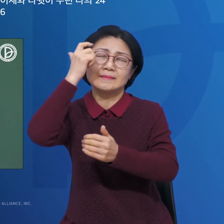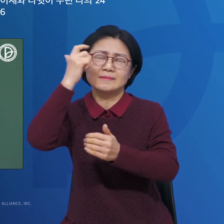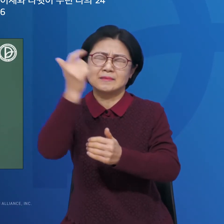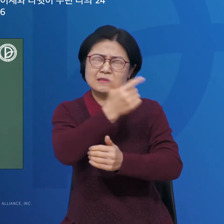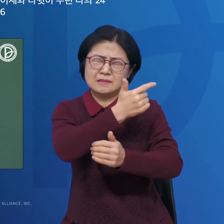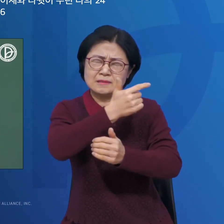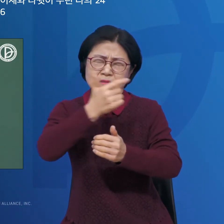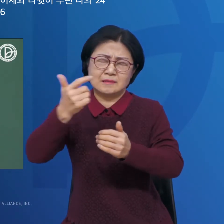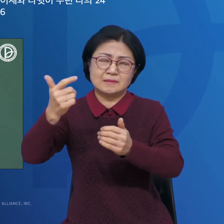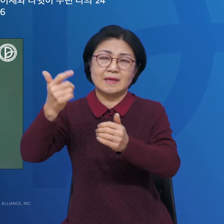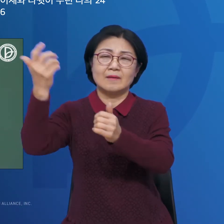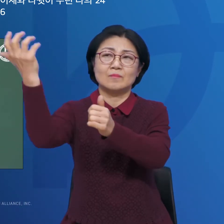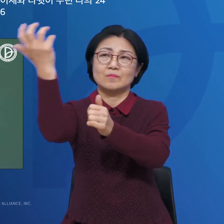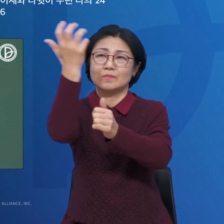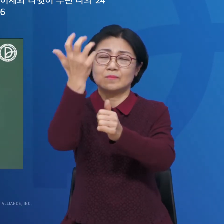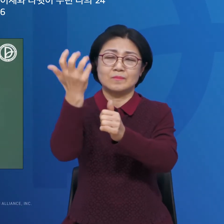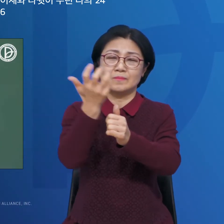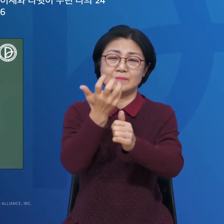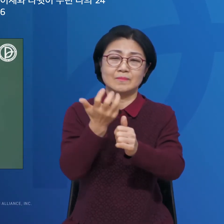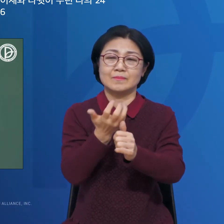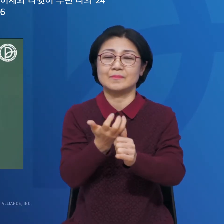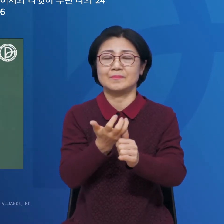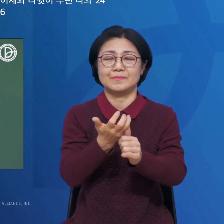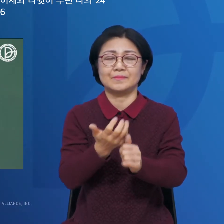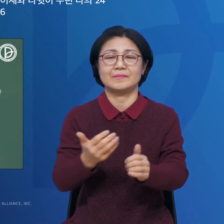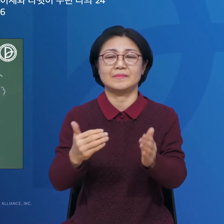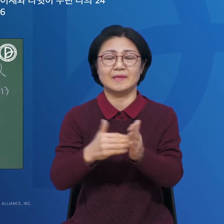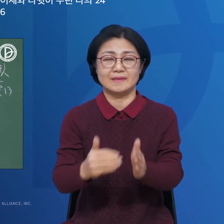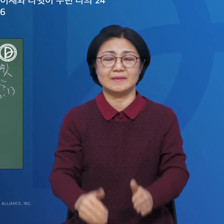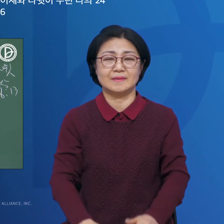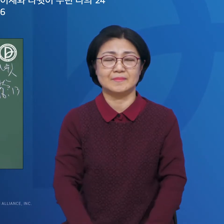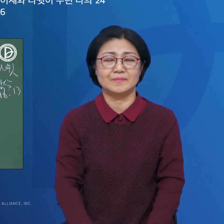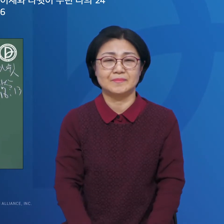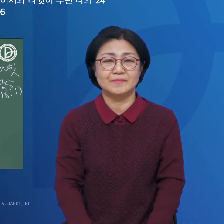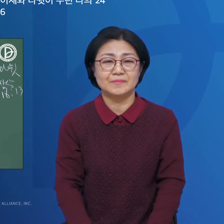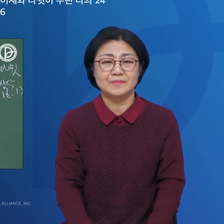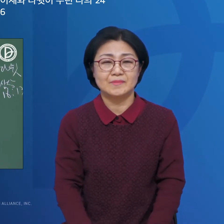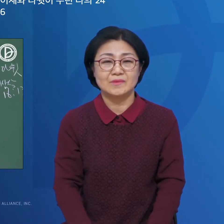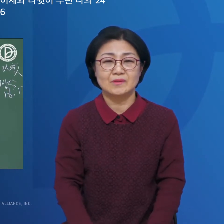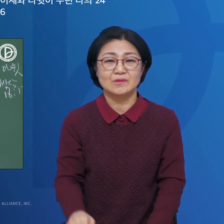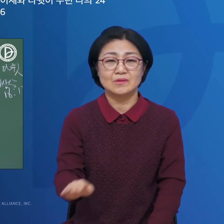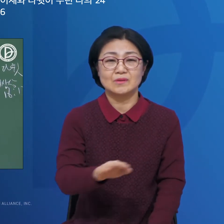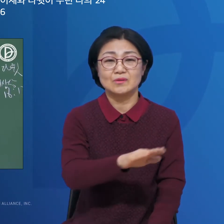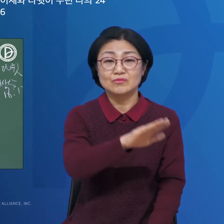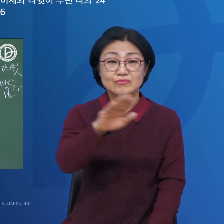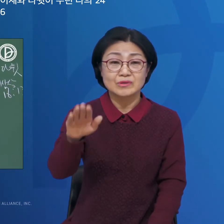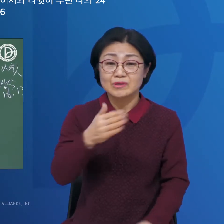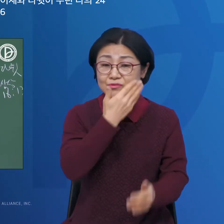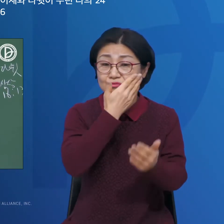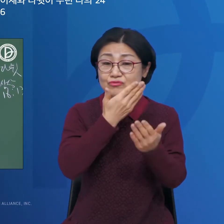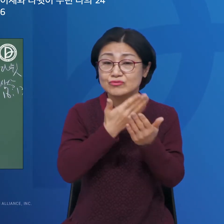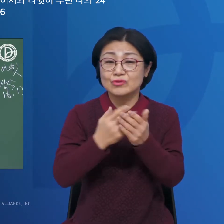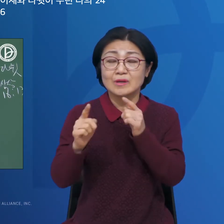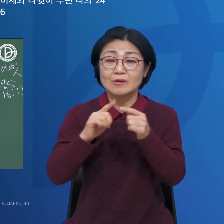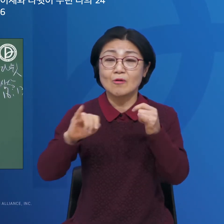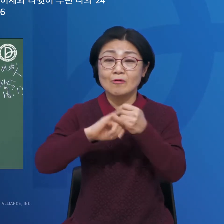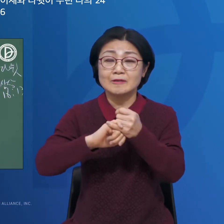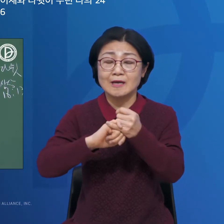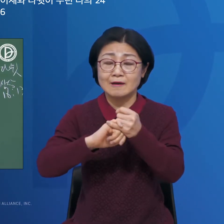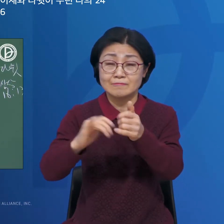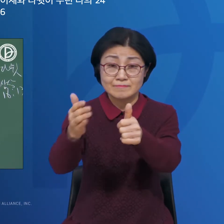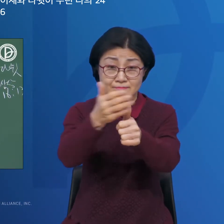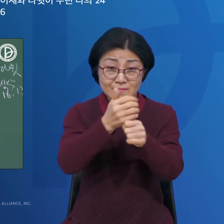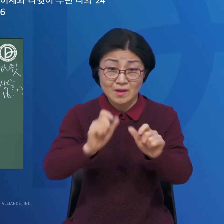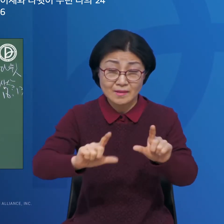was upon David. 그럴 거 아니에요. 우리가 이제 가장 언약 잡다 중요한 언약 잡았을 때 하나님은 크게 역사하시는 거죠. When we are able to hold on